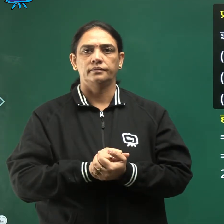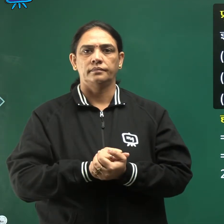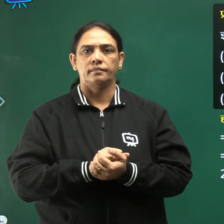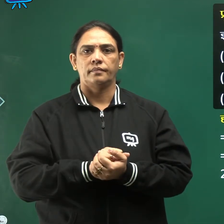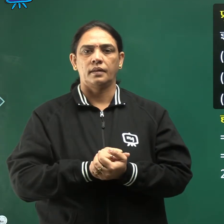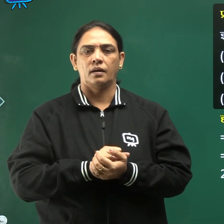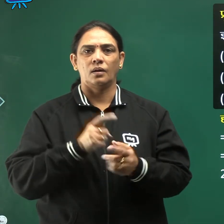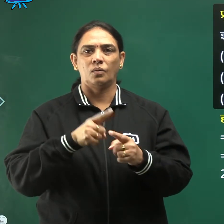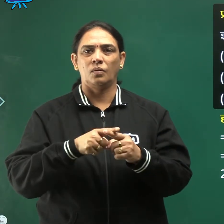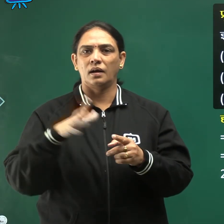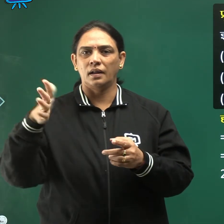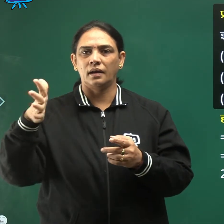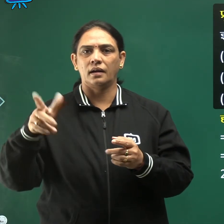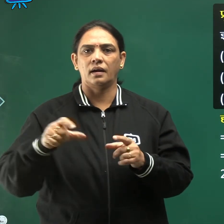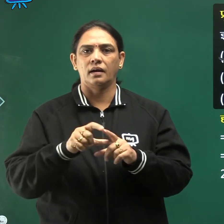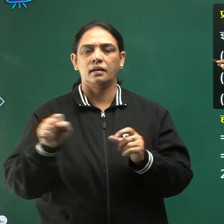बिना गुणा करे।